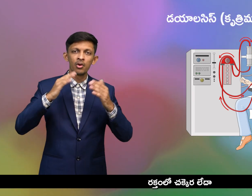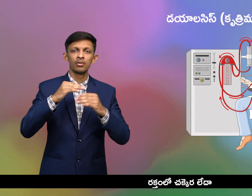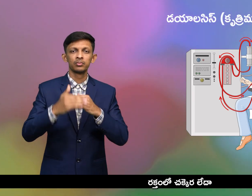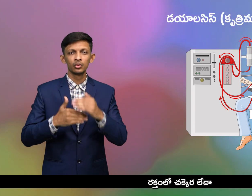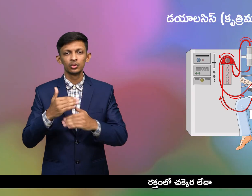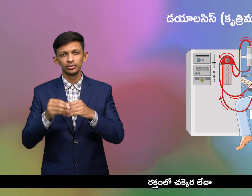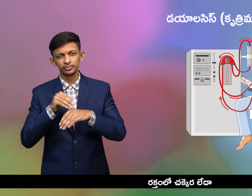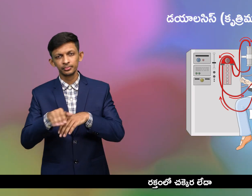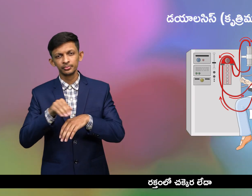రక్తంలో చక్కెర లేదా